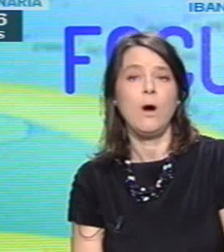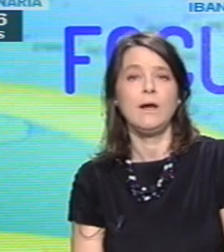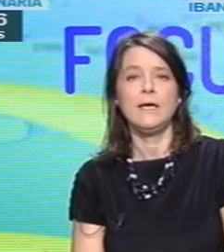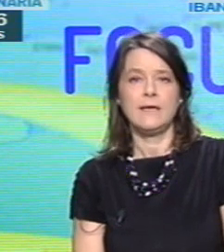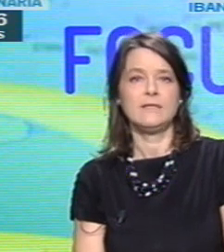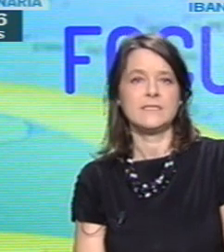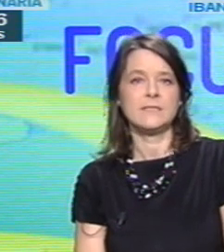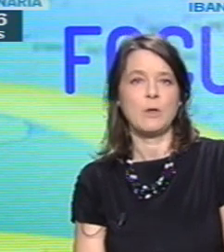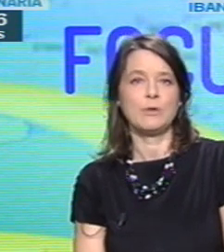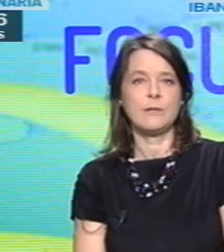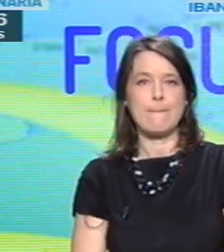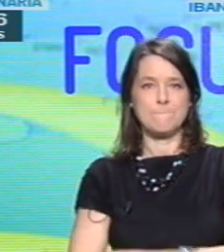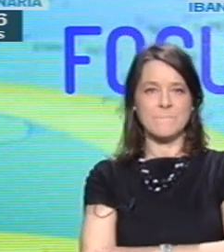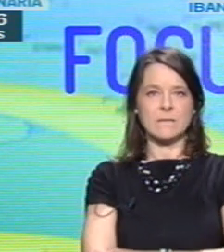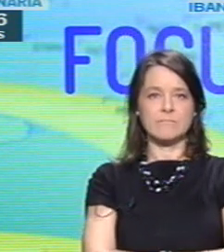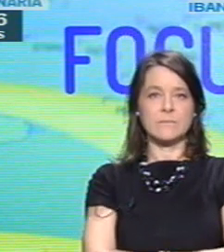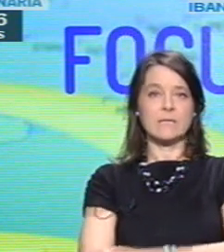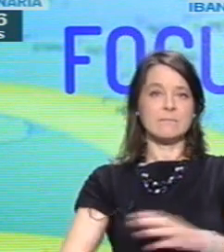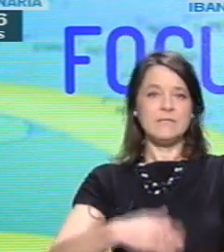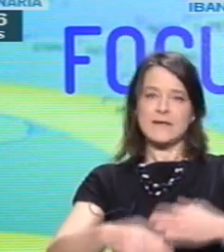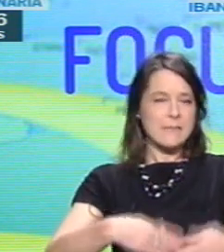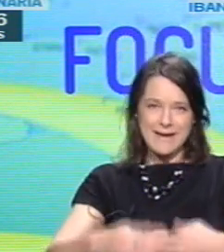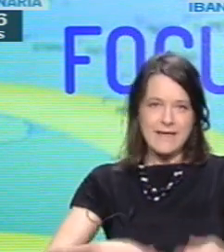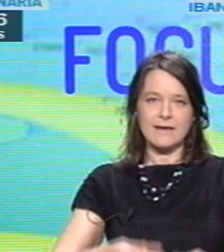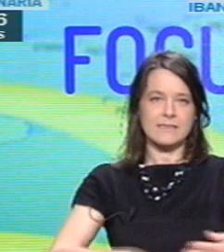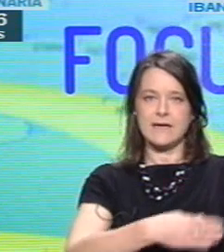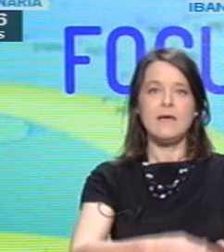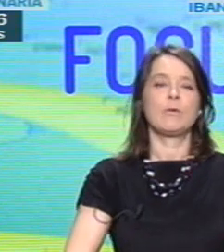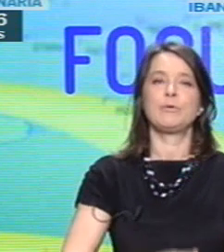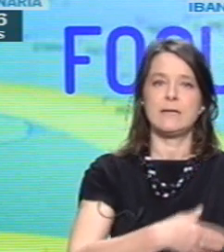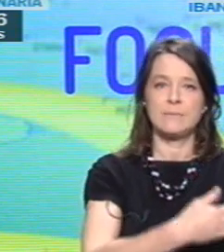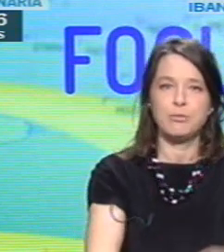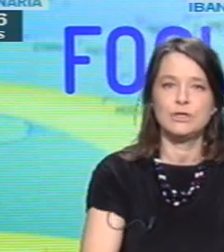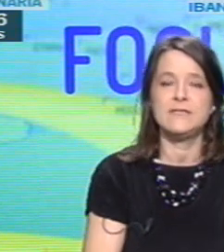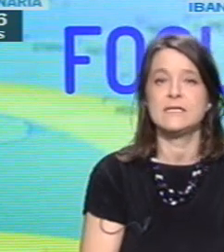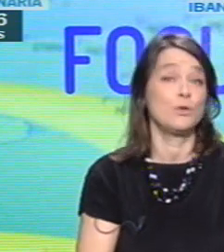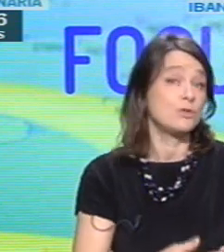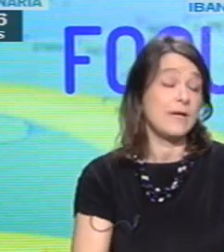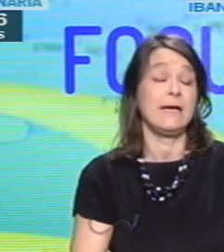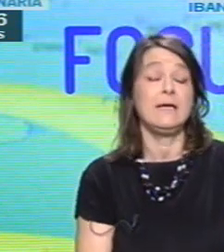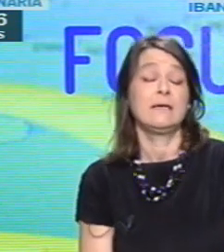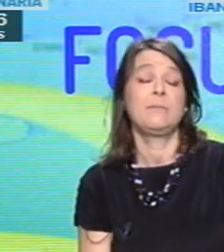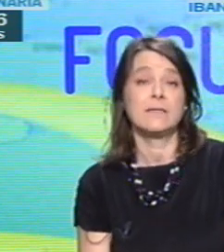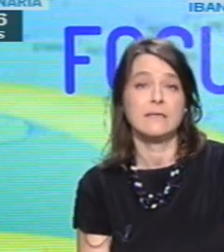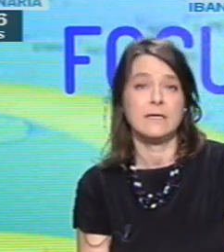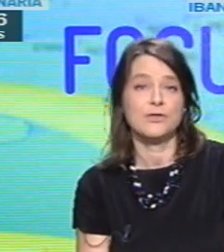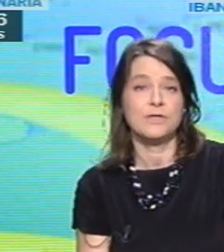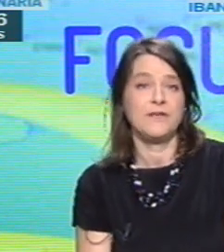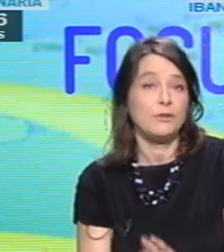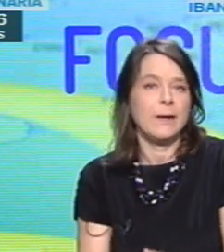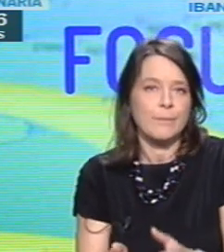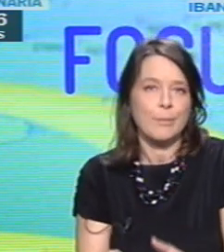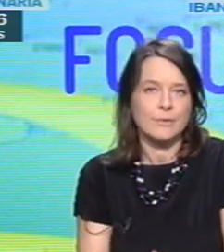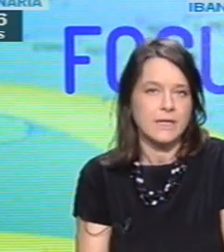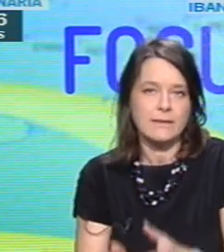a diversi ruoli e a diversi proprio diverse maniere, sia proprio dal punto di vista istituzionale da parte della Regione